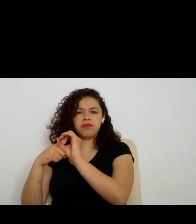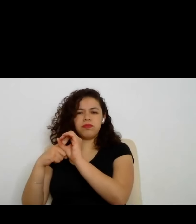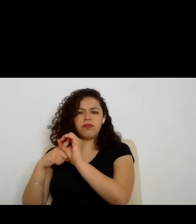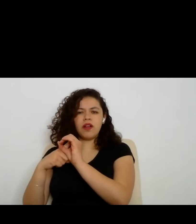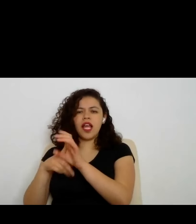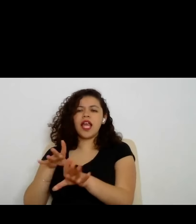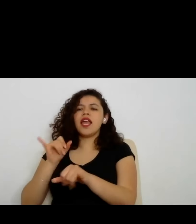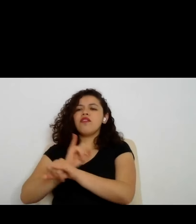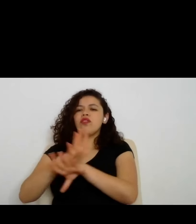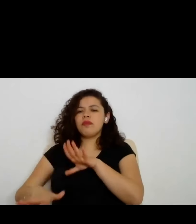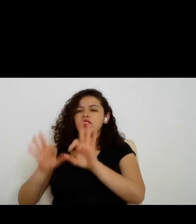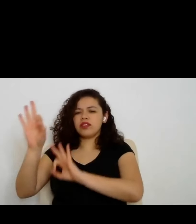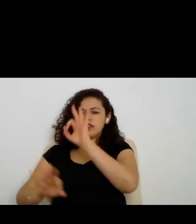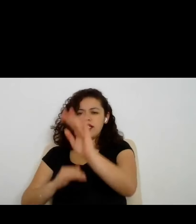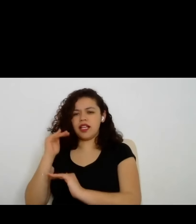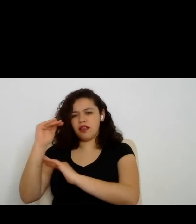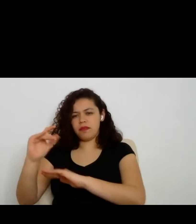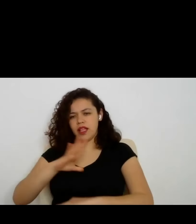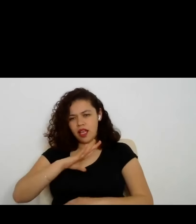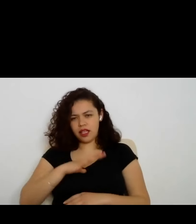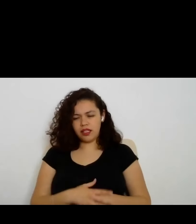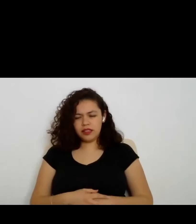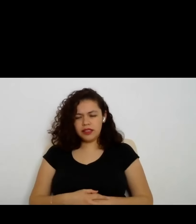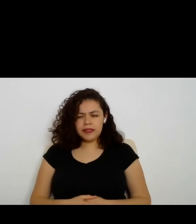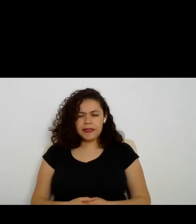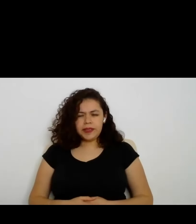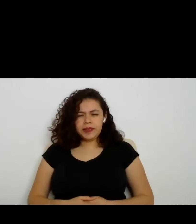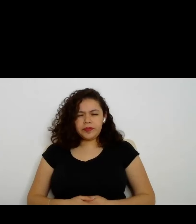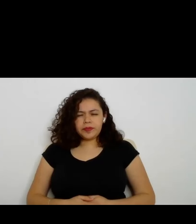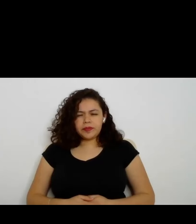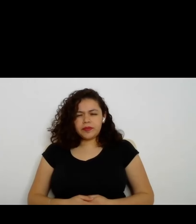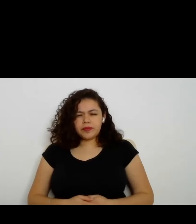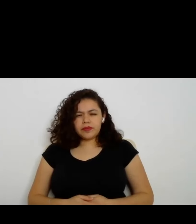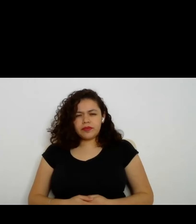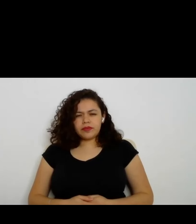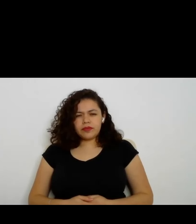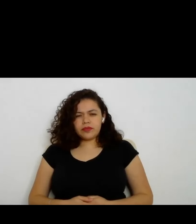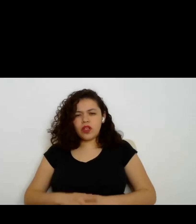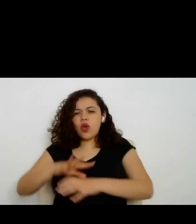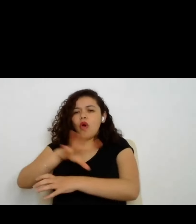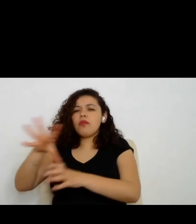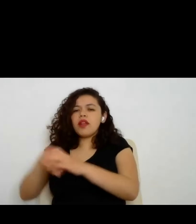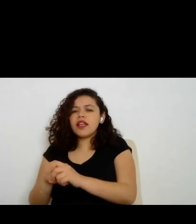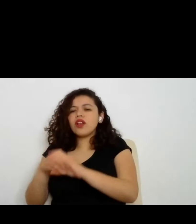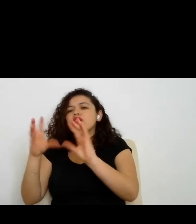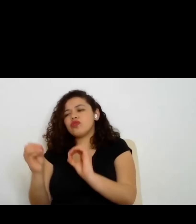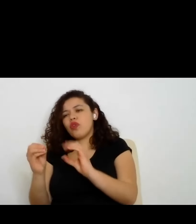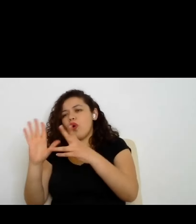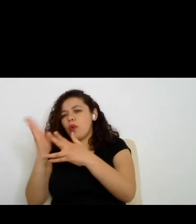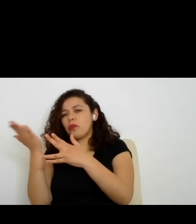los datos sobre el total o una parte